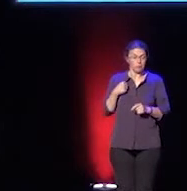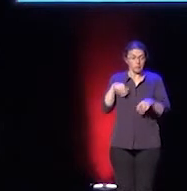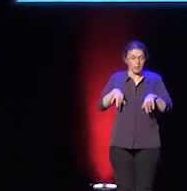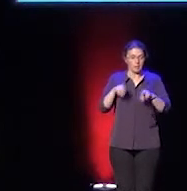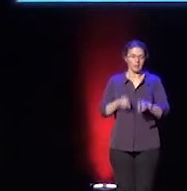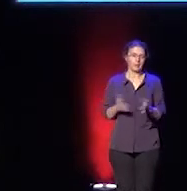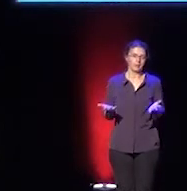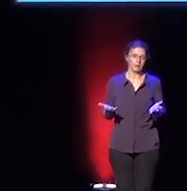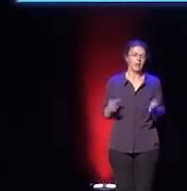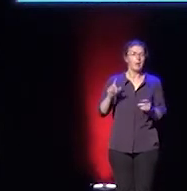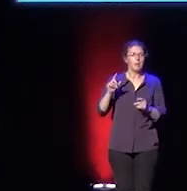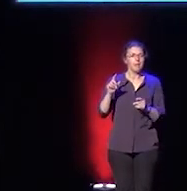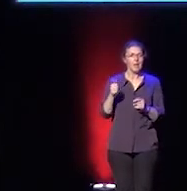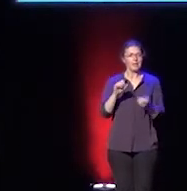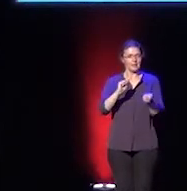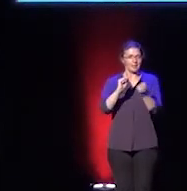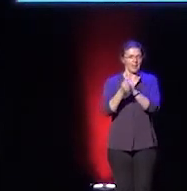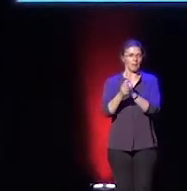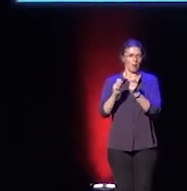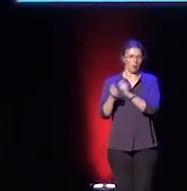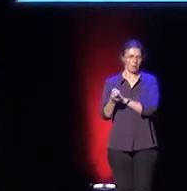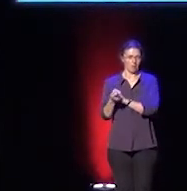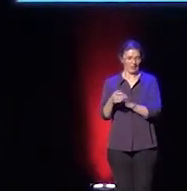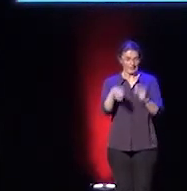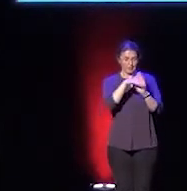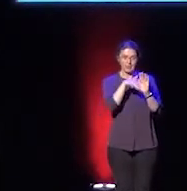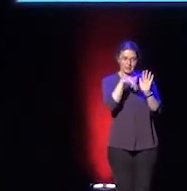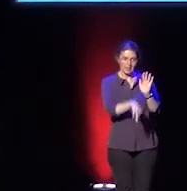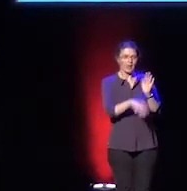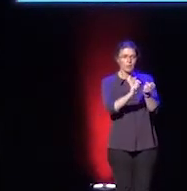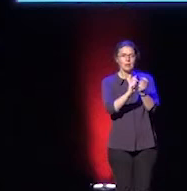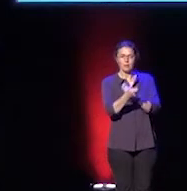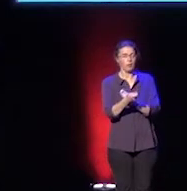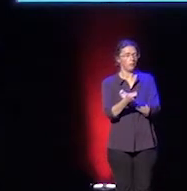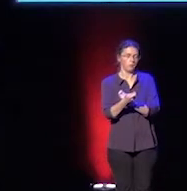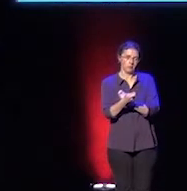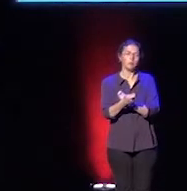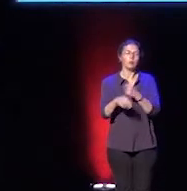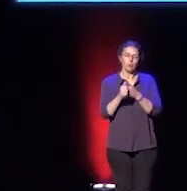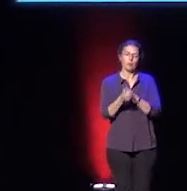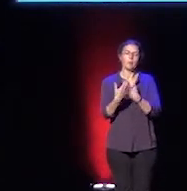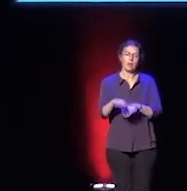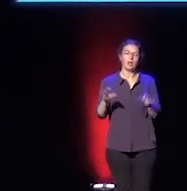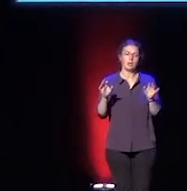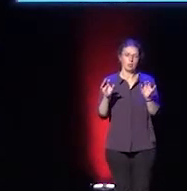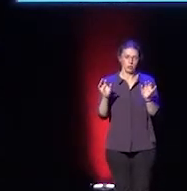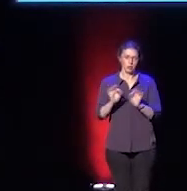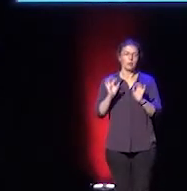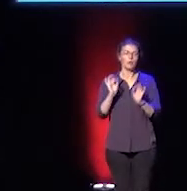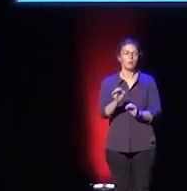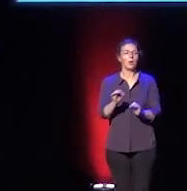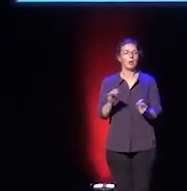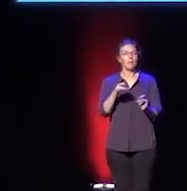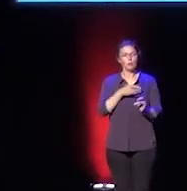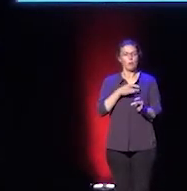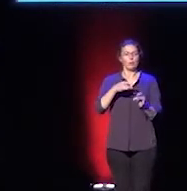Sorge. Denn die meisten Reformen an bestehenden Gesetzen führten zu Verschlechterungen für den betroffenen